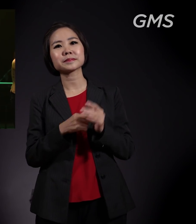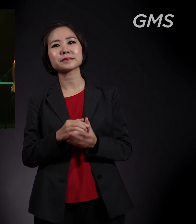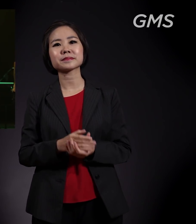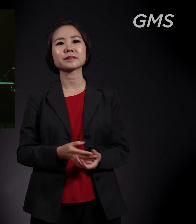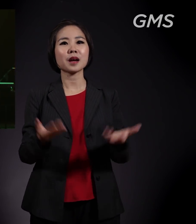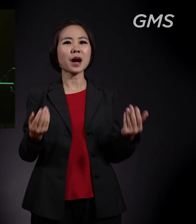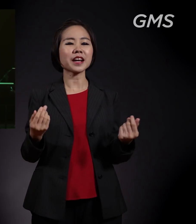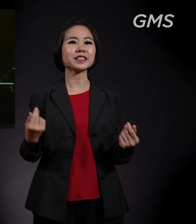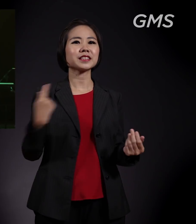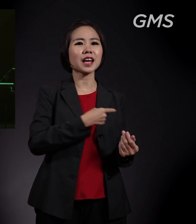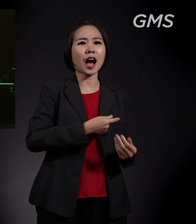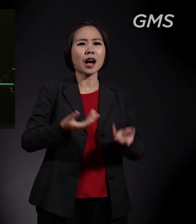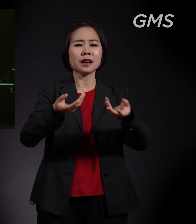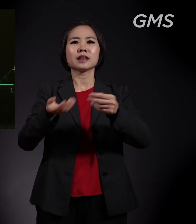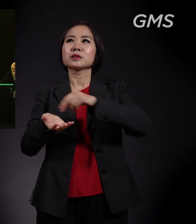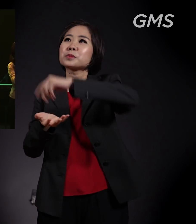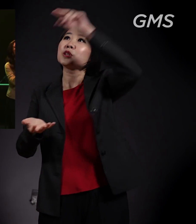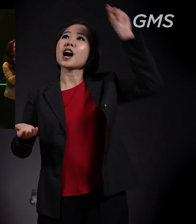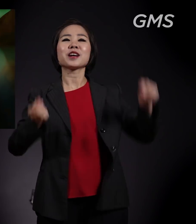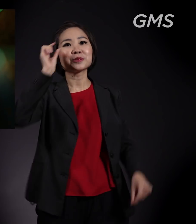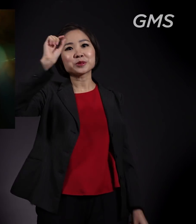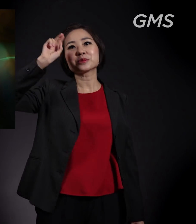Yesus. Mari berikan kemuliaan bagi Tuhan kita.